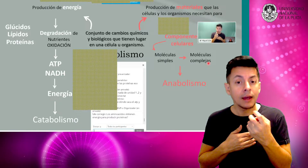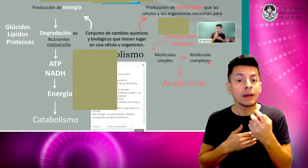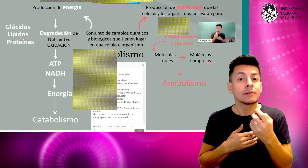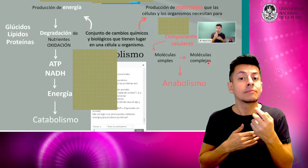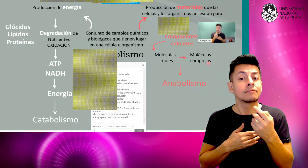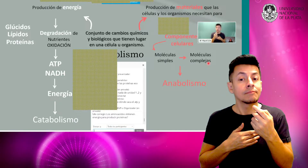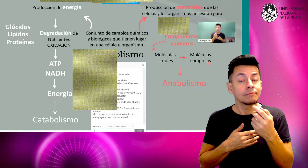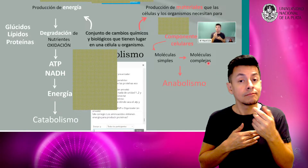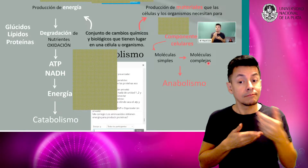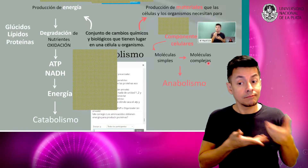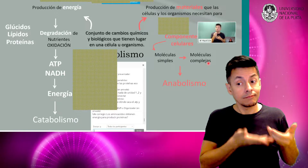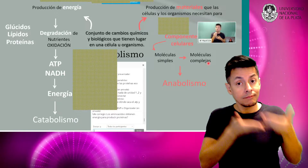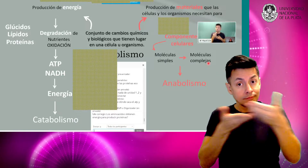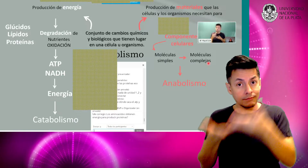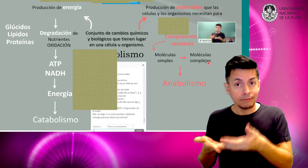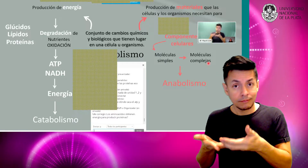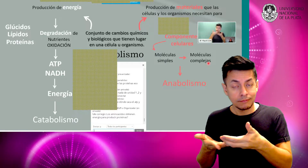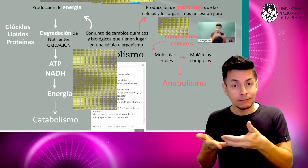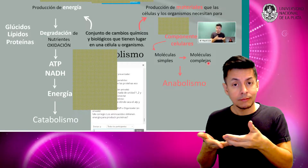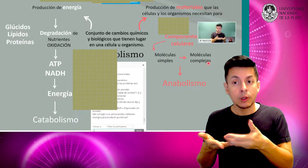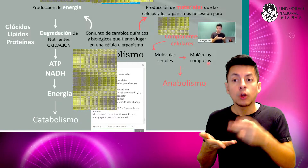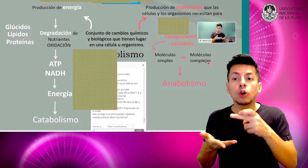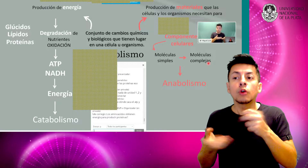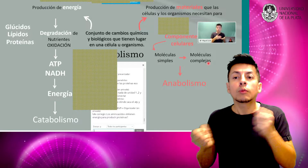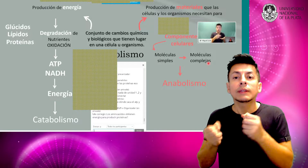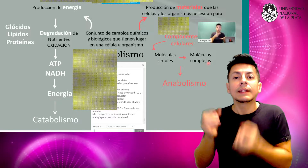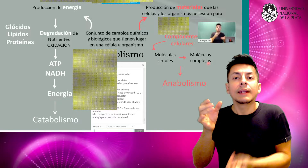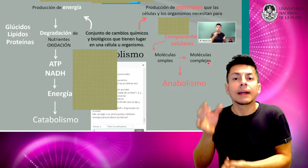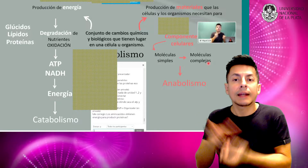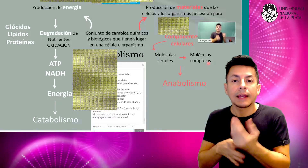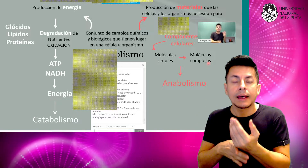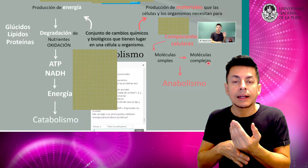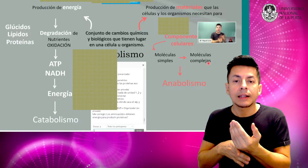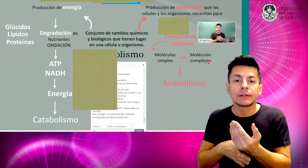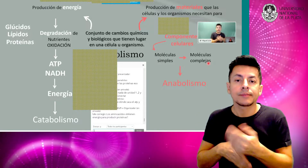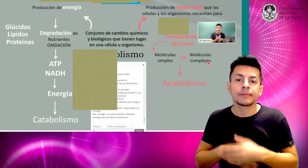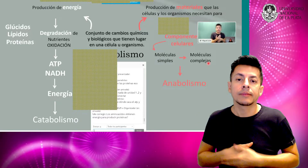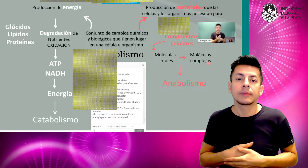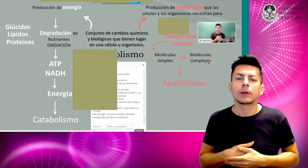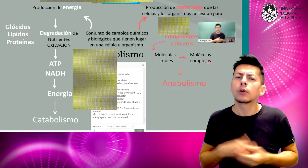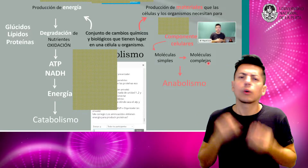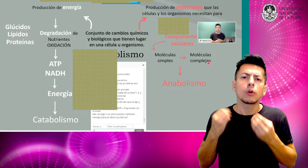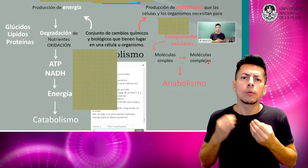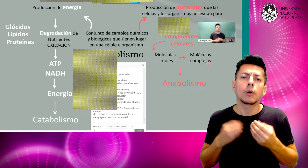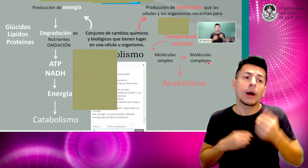formar proteínas a partir de aminoácidos.